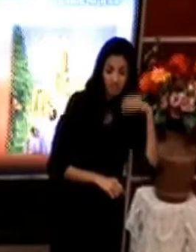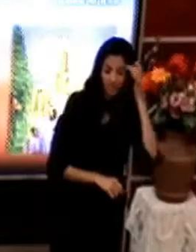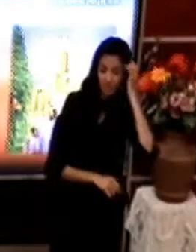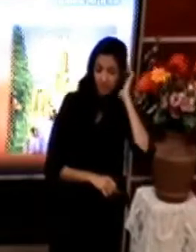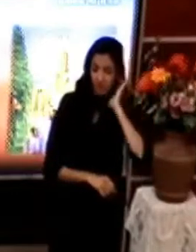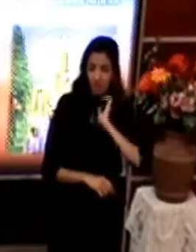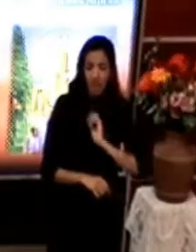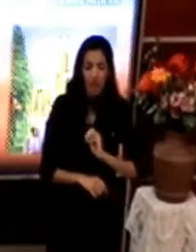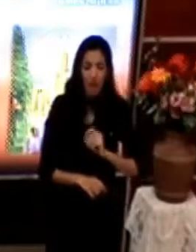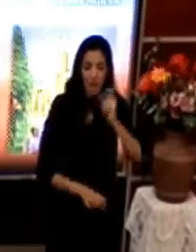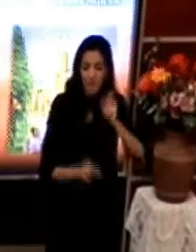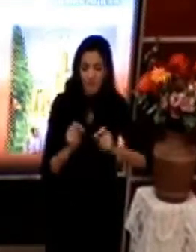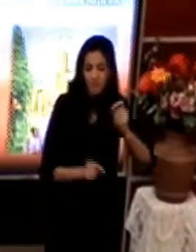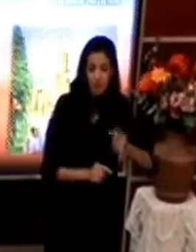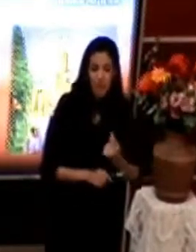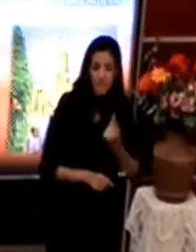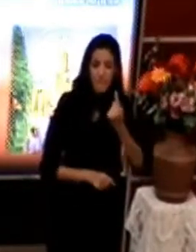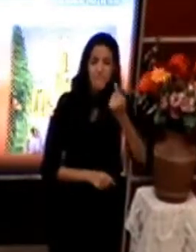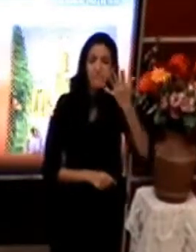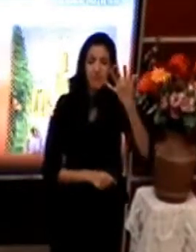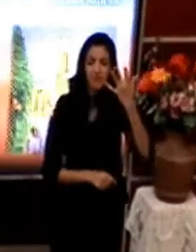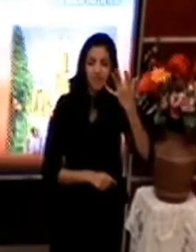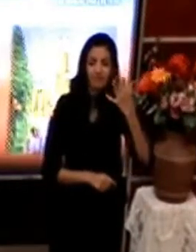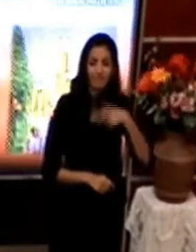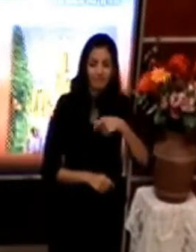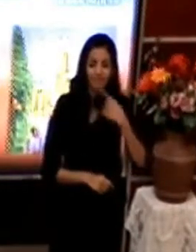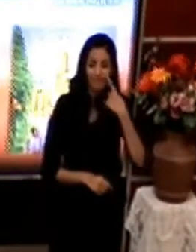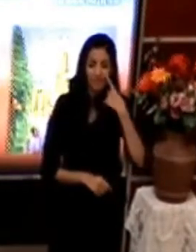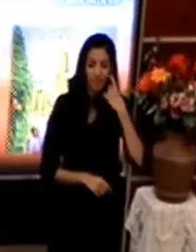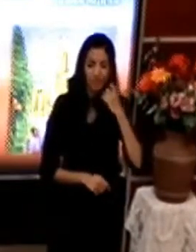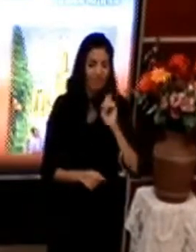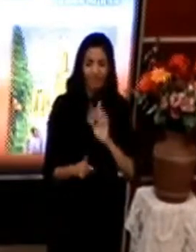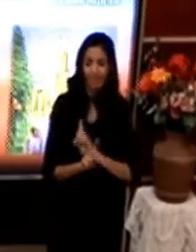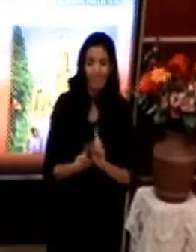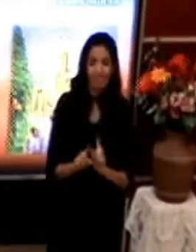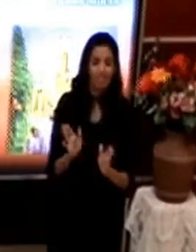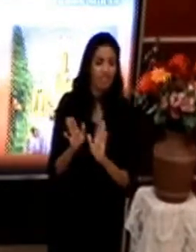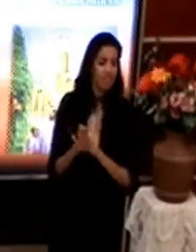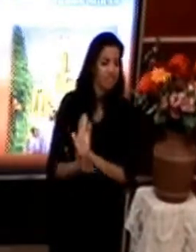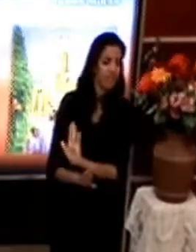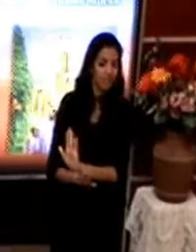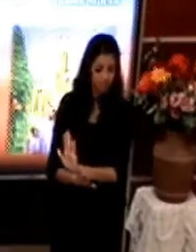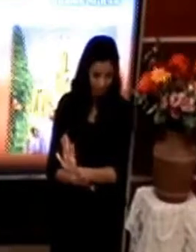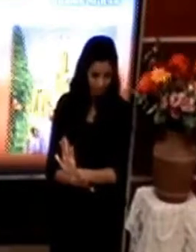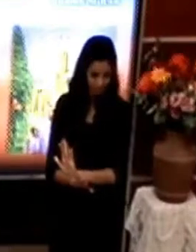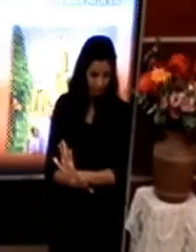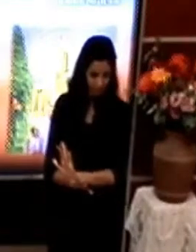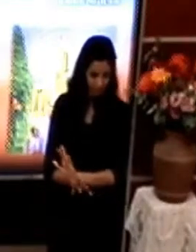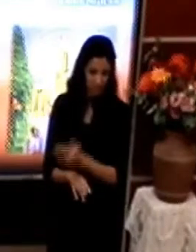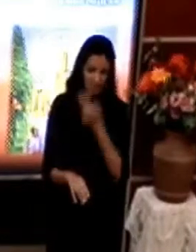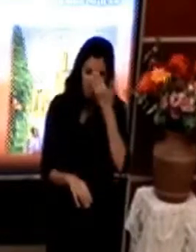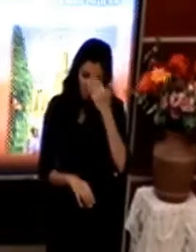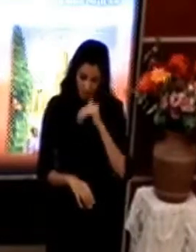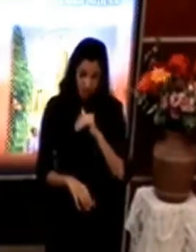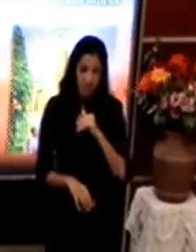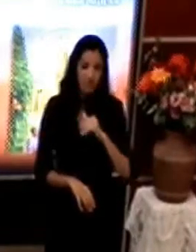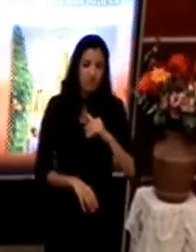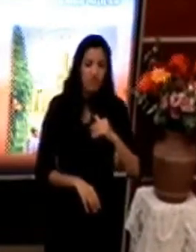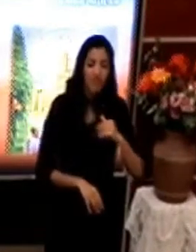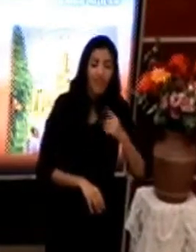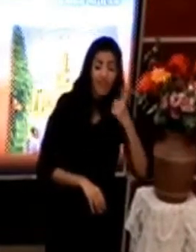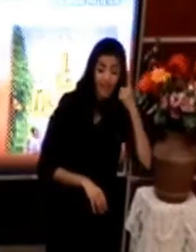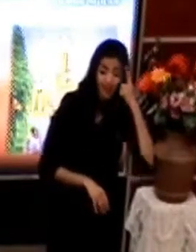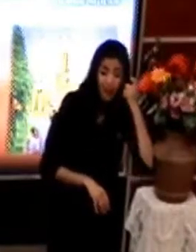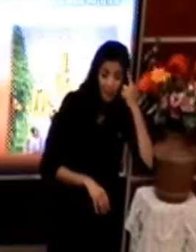primer impacto es lo que cuenta, la sensación que vos te llevas. Después aprendí que son los primeros minutos en los